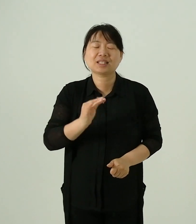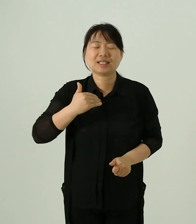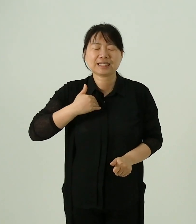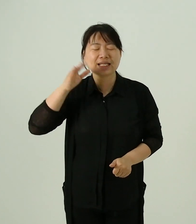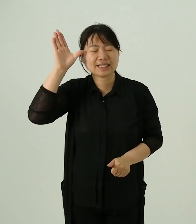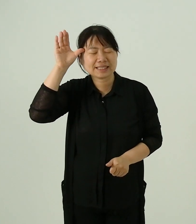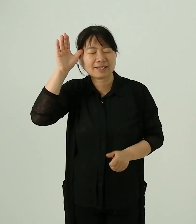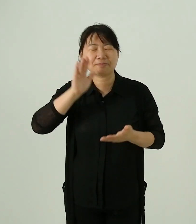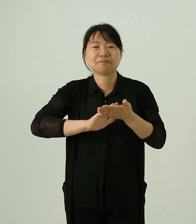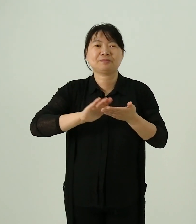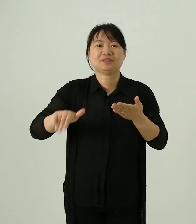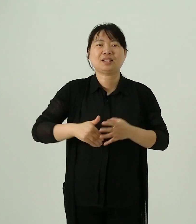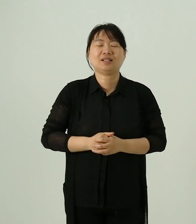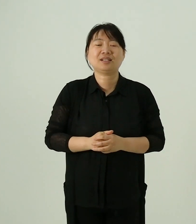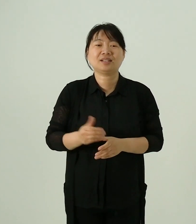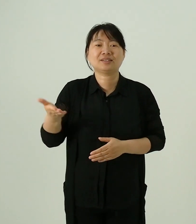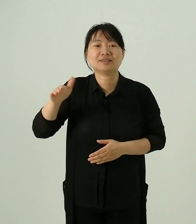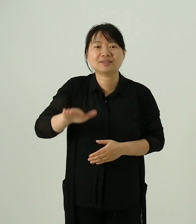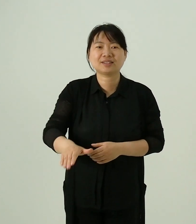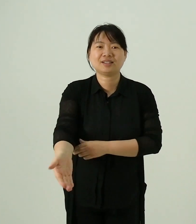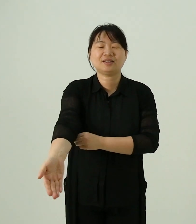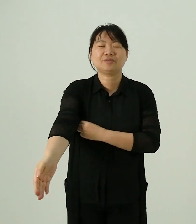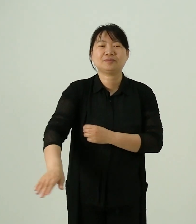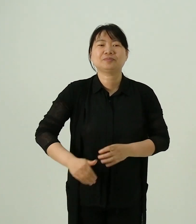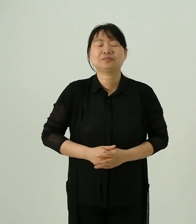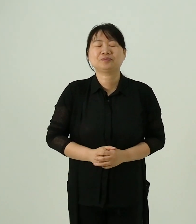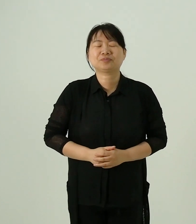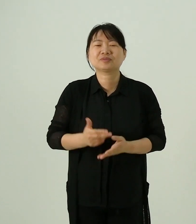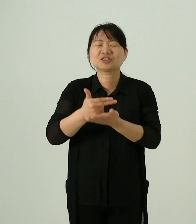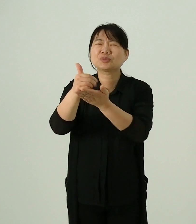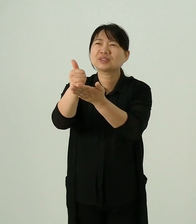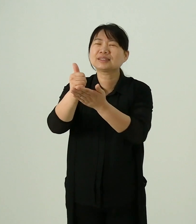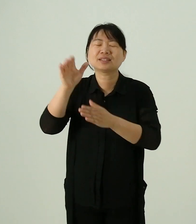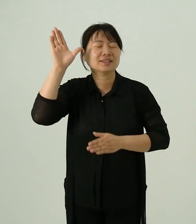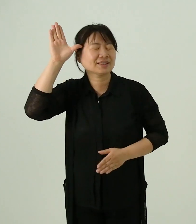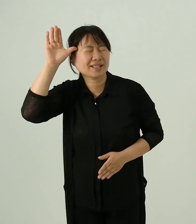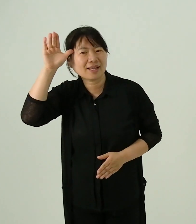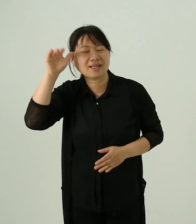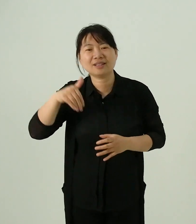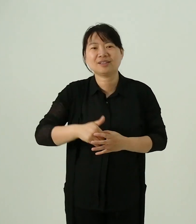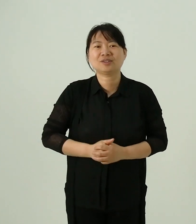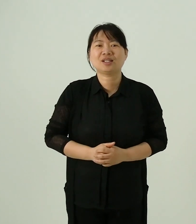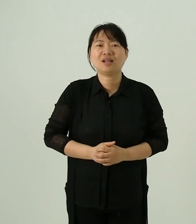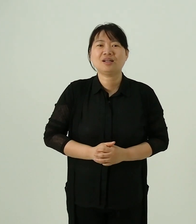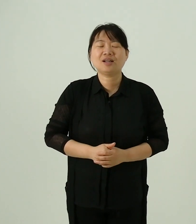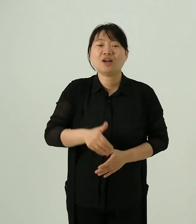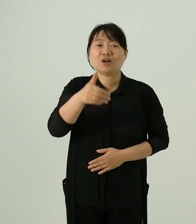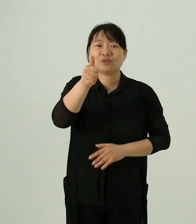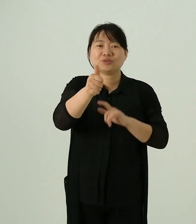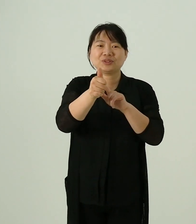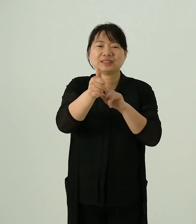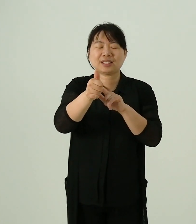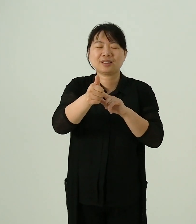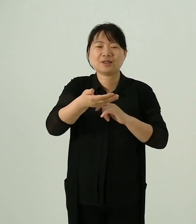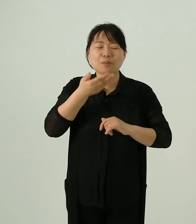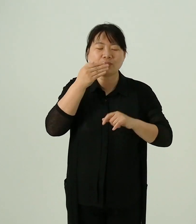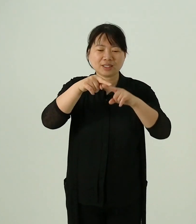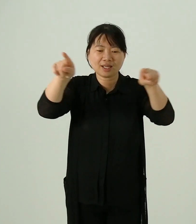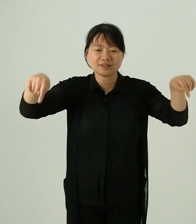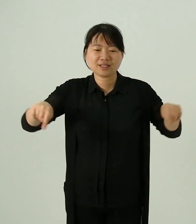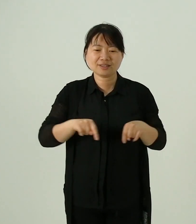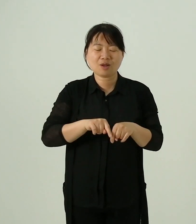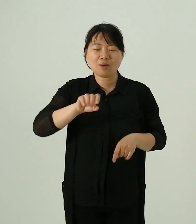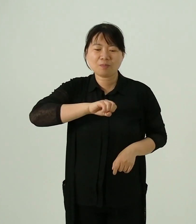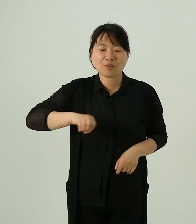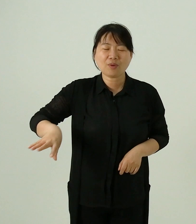개입니다. 그런데 주님, 개들도 주인의 상에서 떨어지는